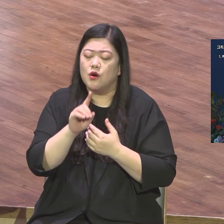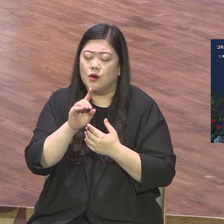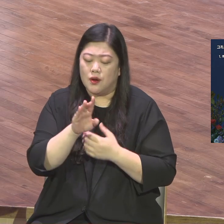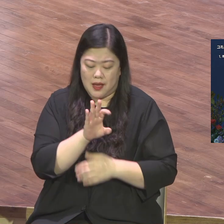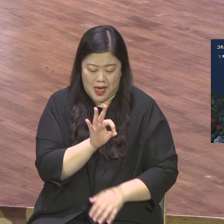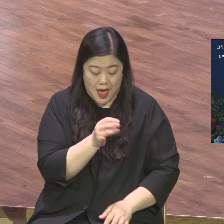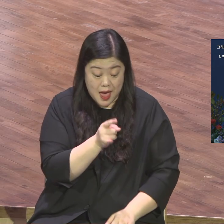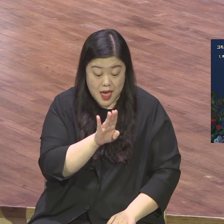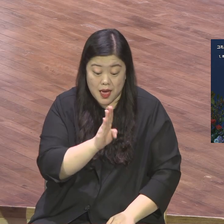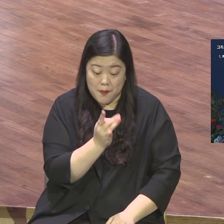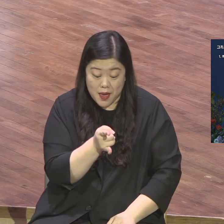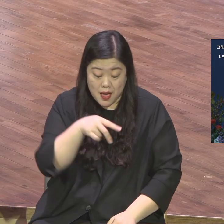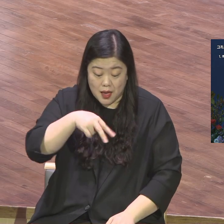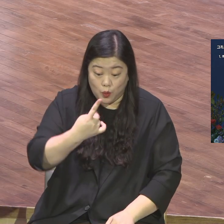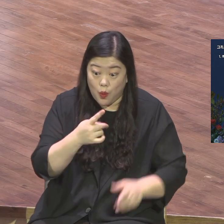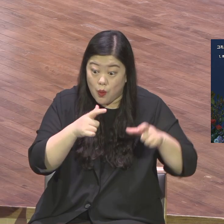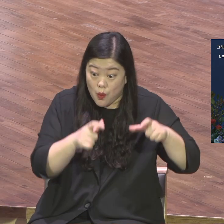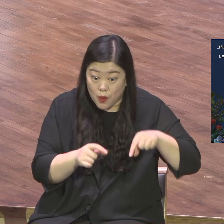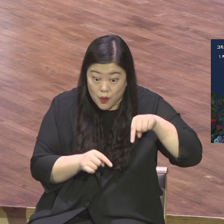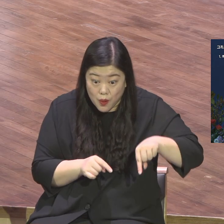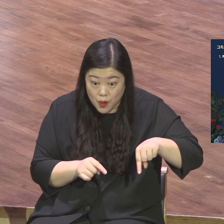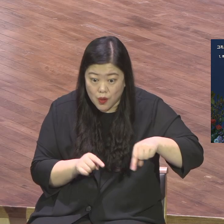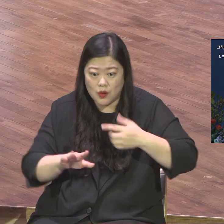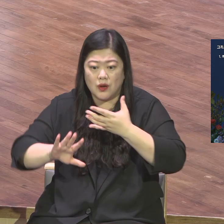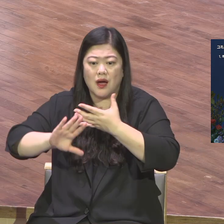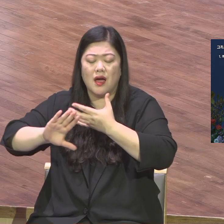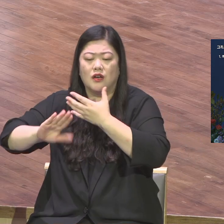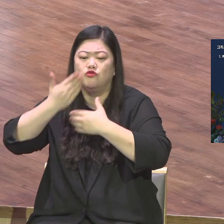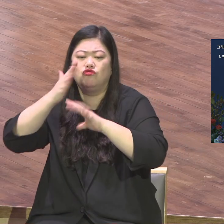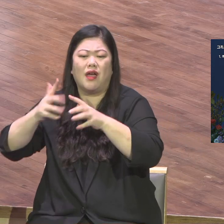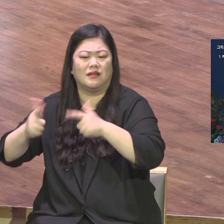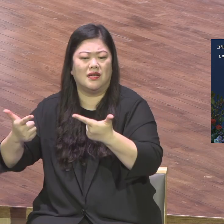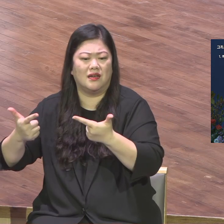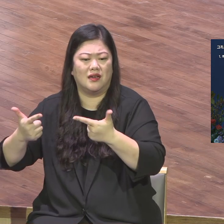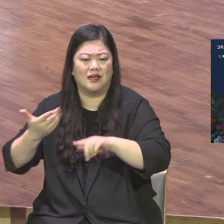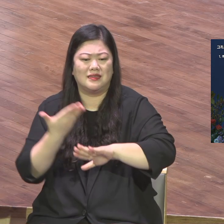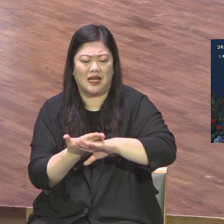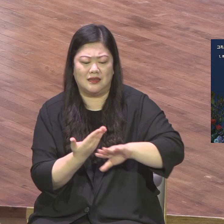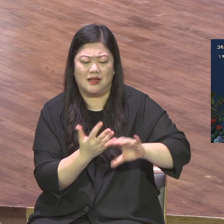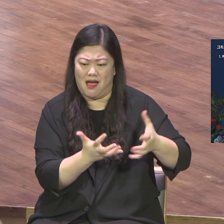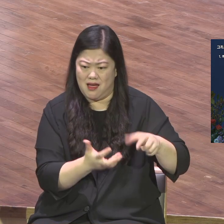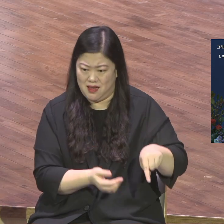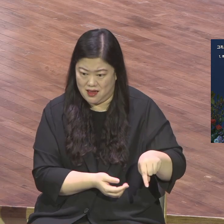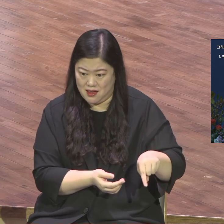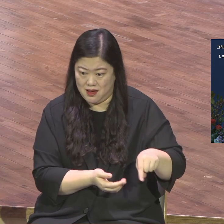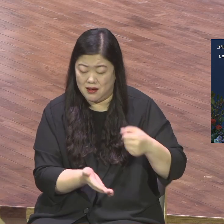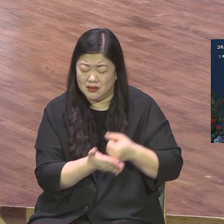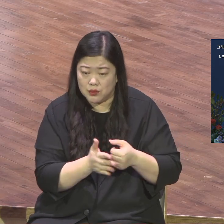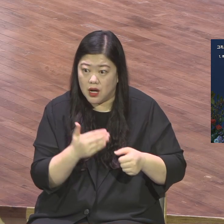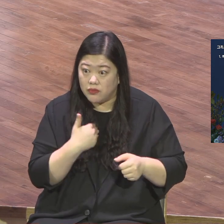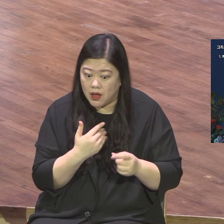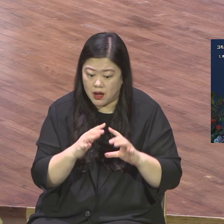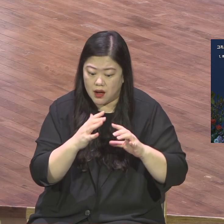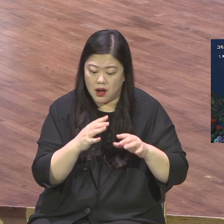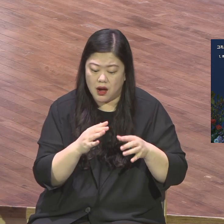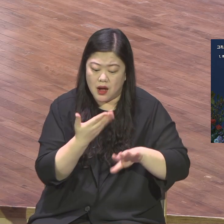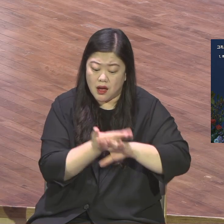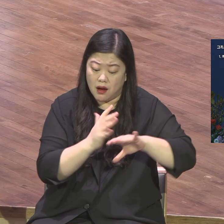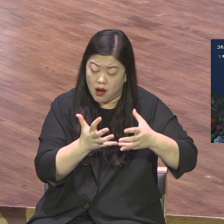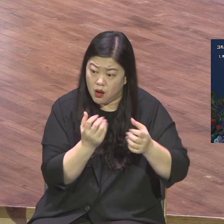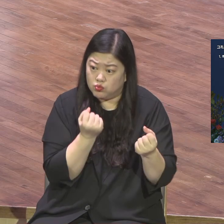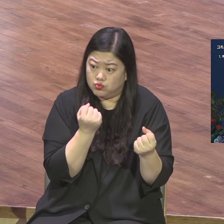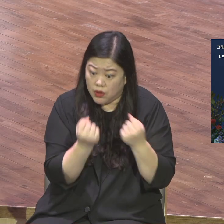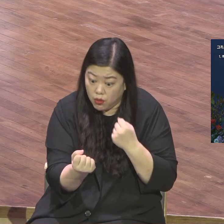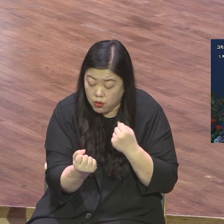이방인이거든. 이방인들 은혜 구원받은 게 얼마나 큰 은혜냐. 그리스도의 비밀을 깨달은 자의 삶에는